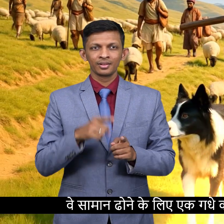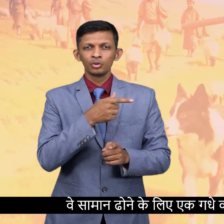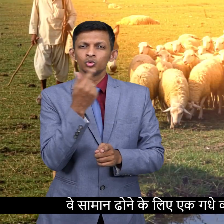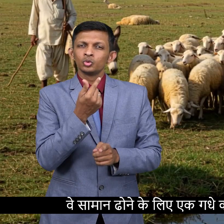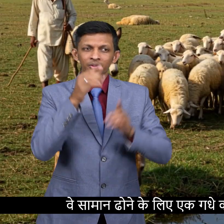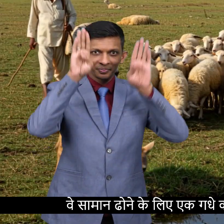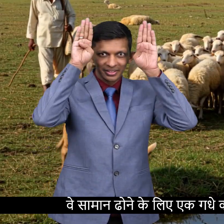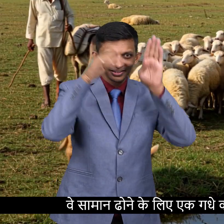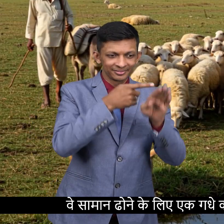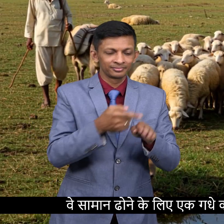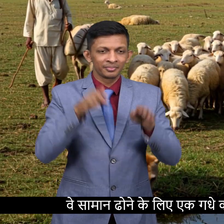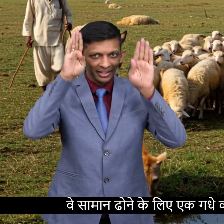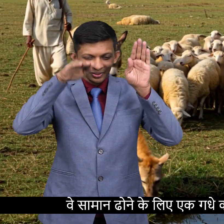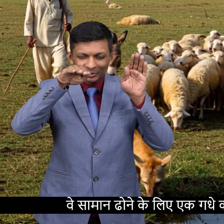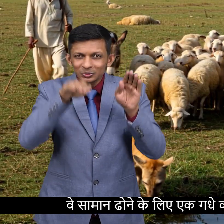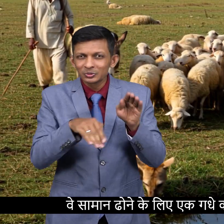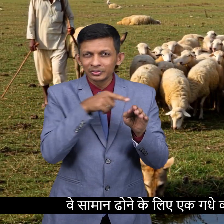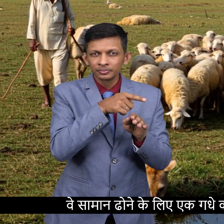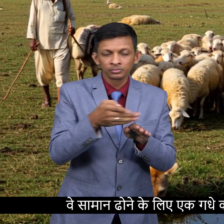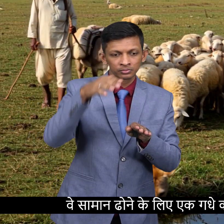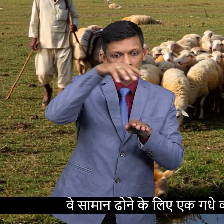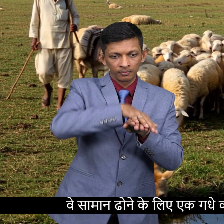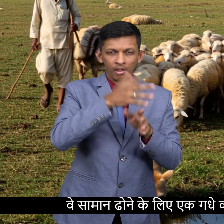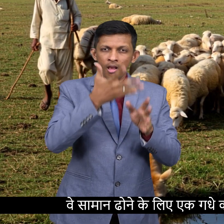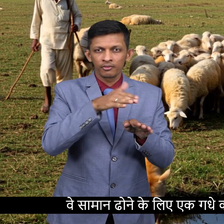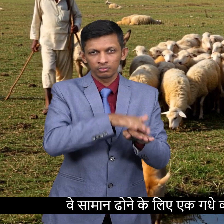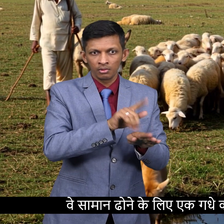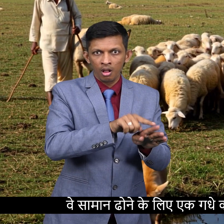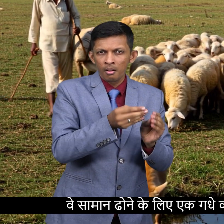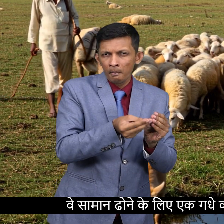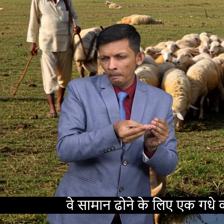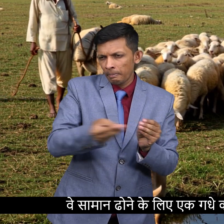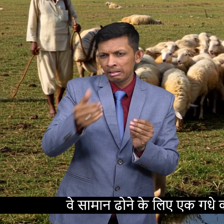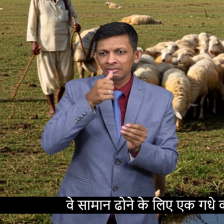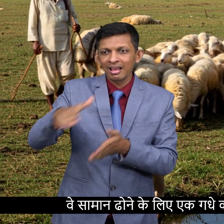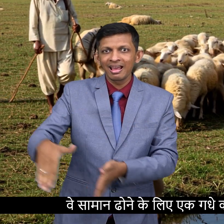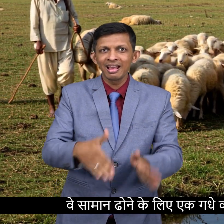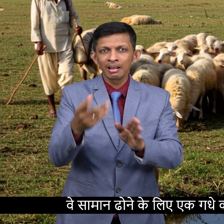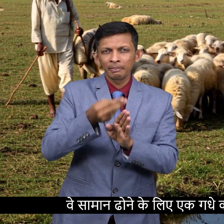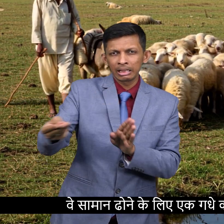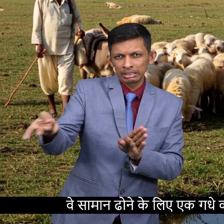वे सामान ढोने के लिए एक गधे का उपयोग करते हैं और झरनों के पास रुकते हैं।